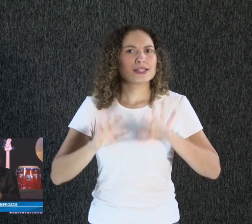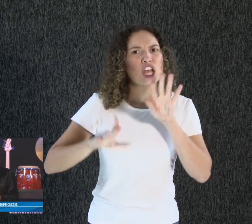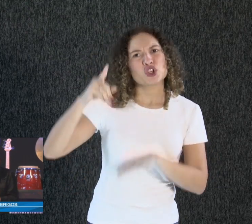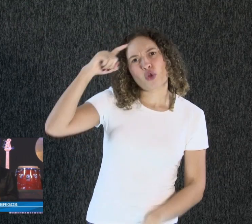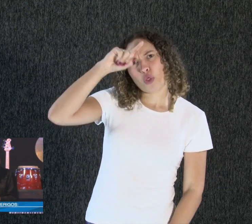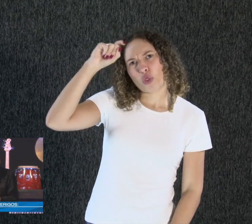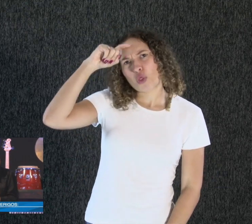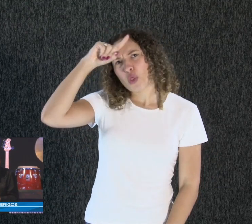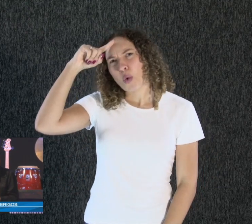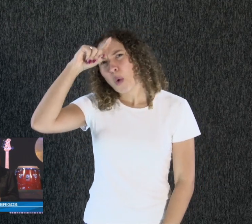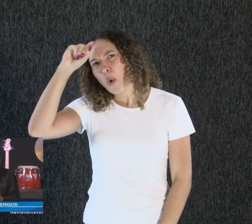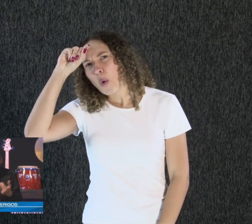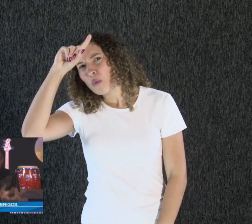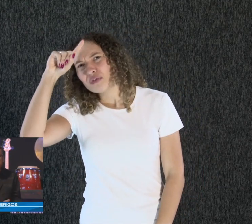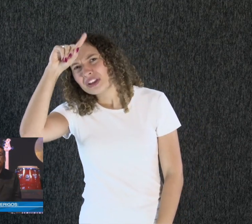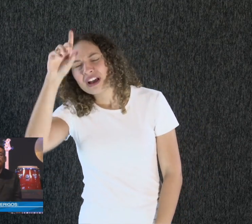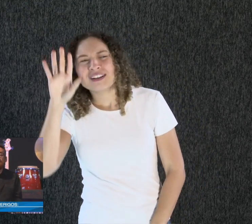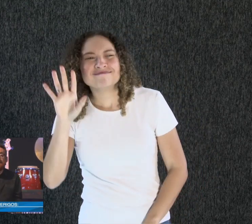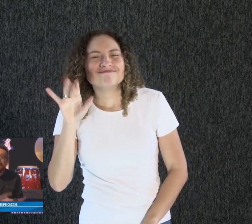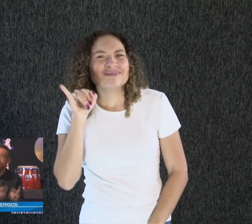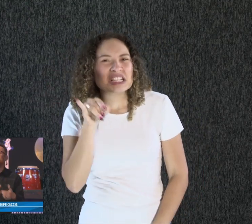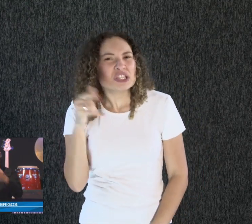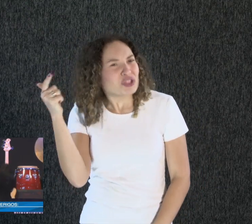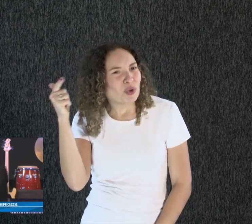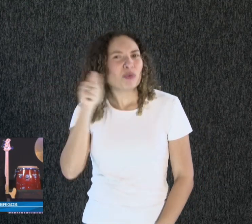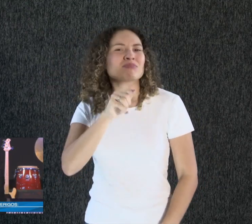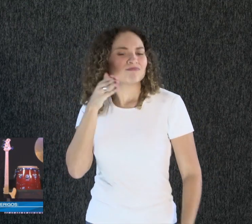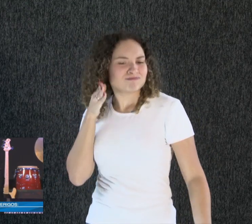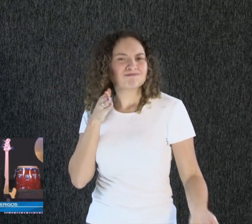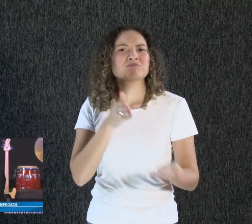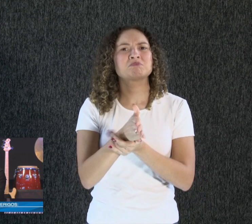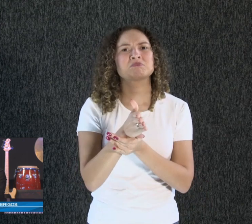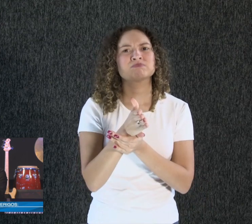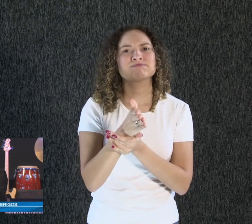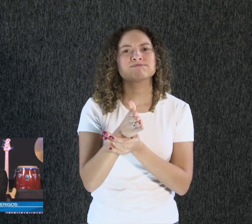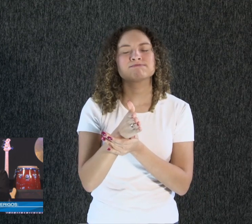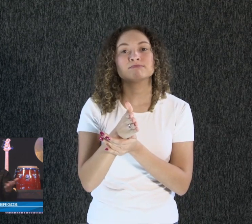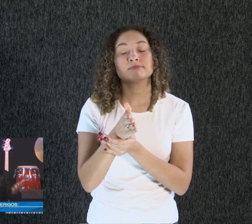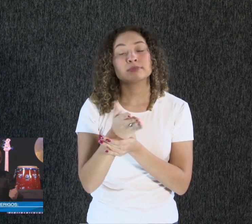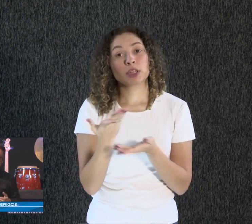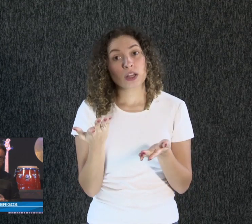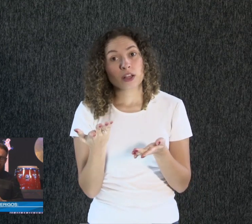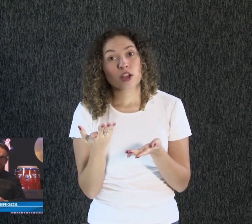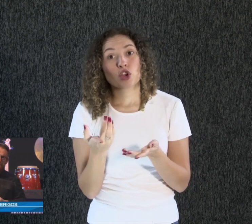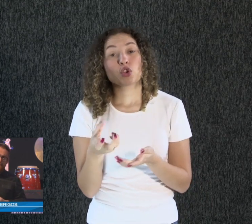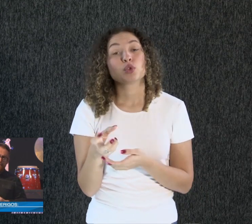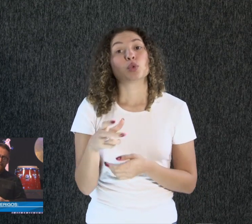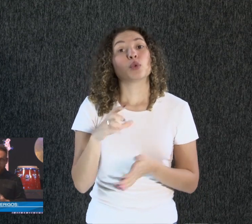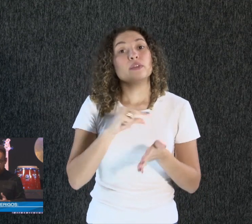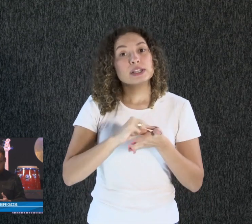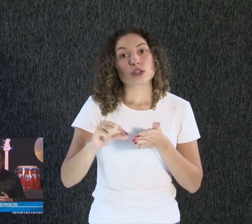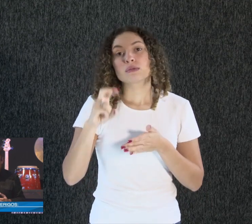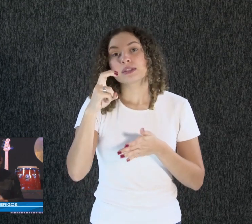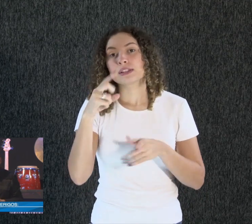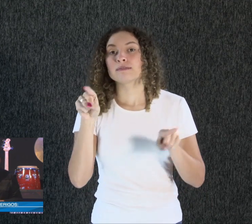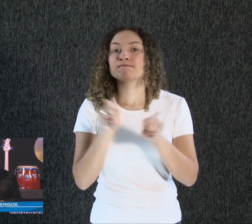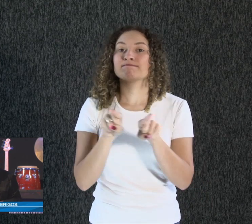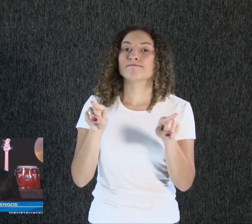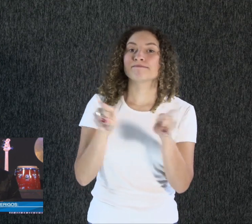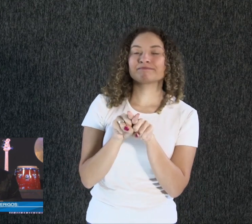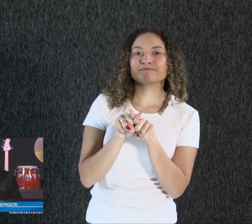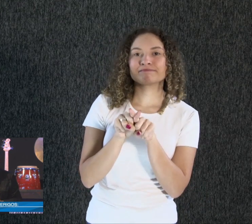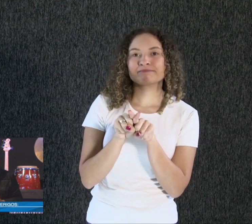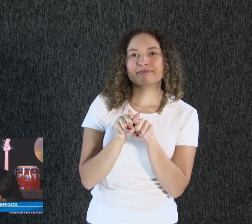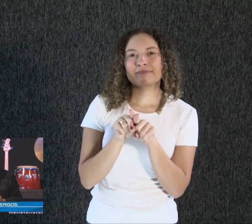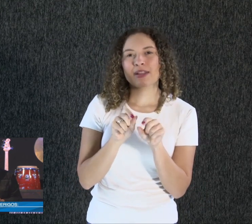não teve dúvidas sobre aonde está indo e se vai chegar? Quem de nós? No mesmo versículo